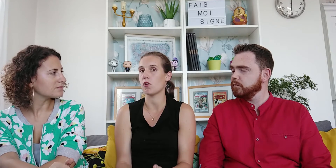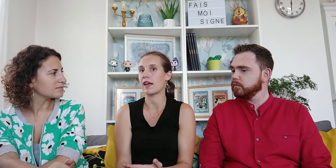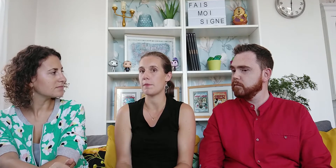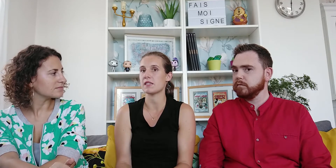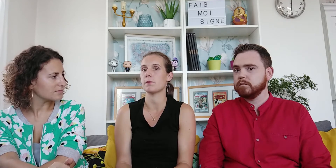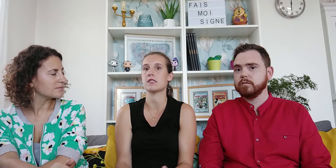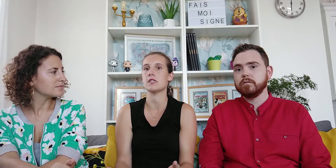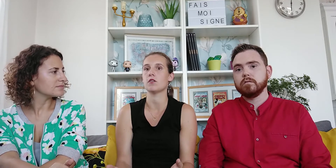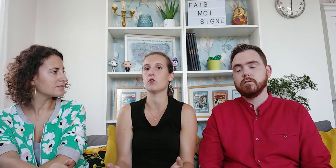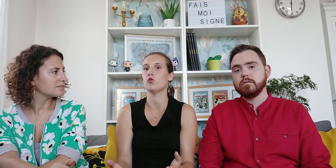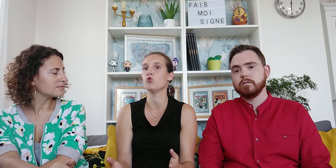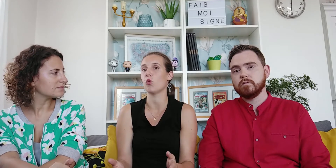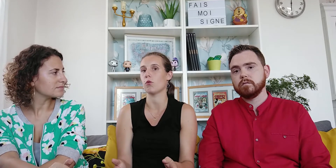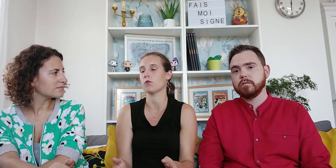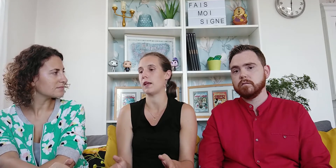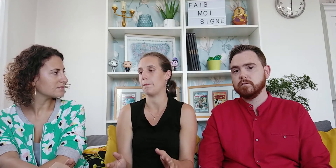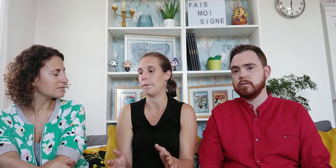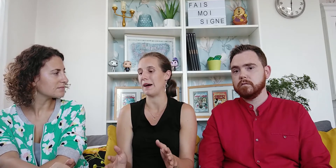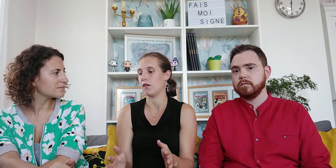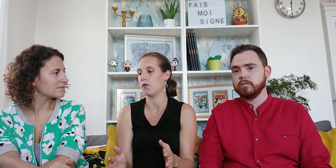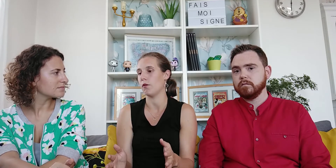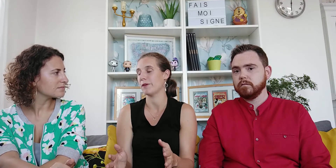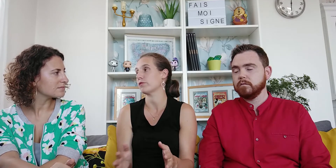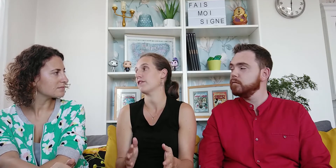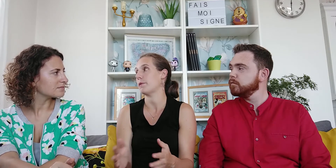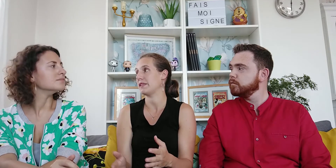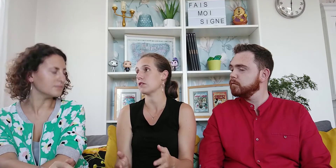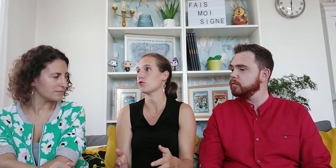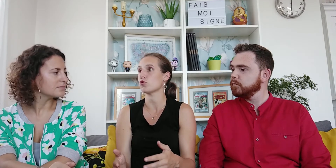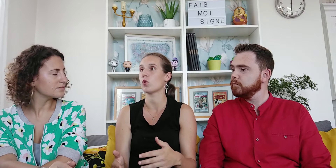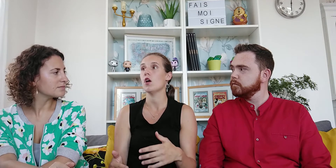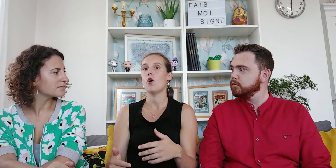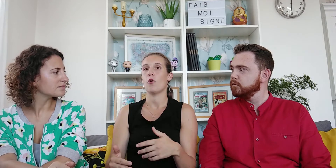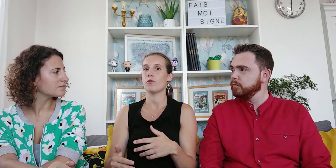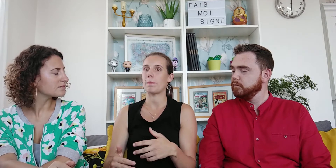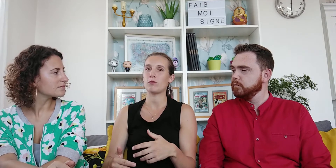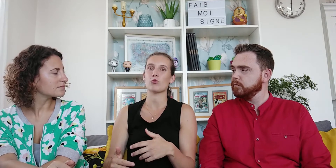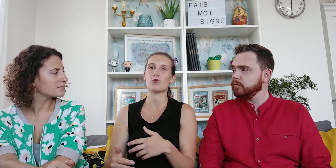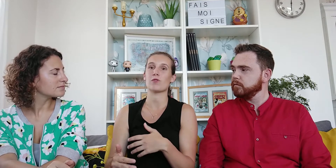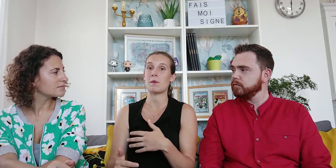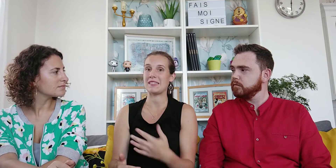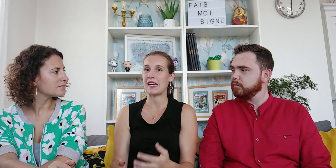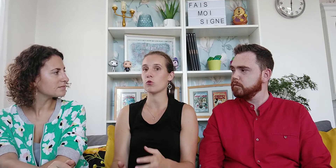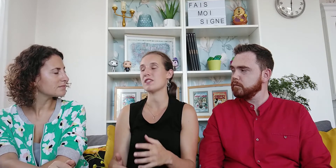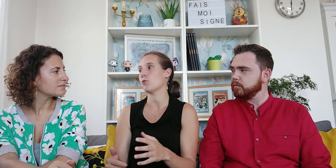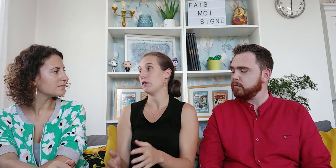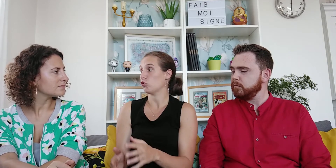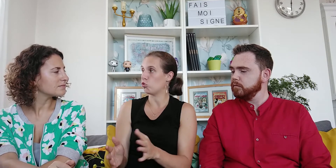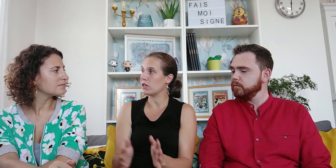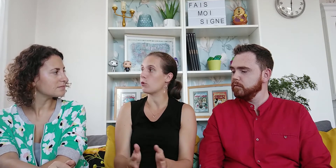la base, même si nous, on ne parle pas tout à fait de la même manière, dans le sens où on n'a pas de construction grammaticale, on ne signe pas tous les mots de la